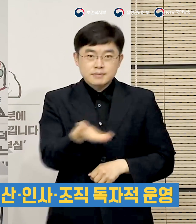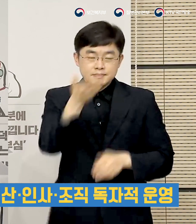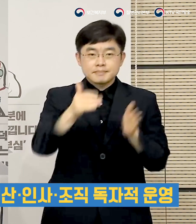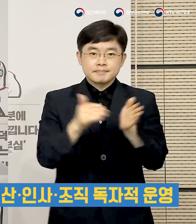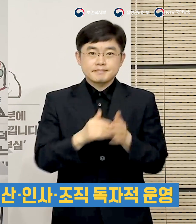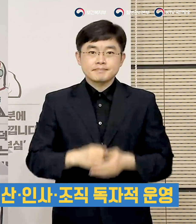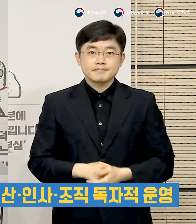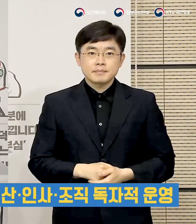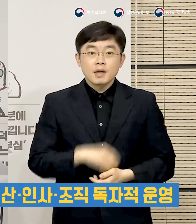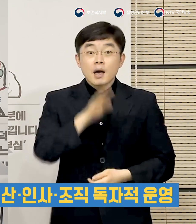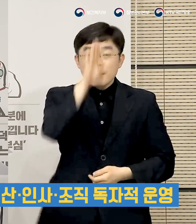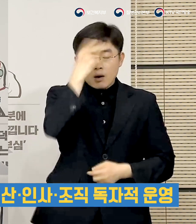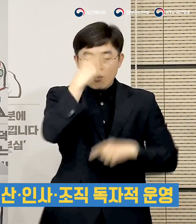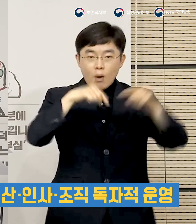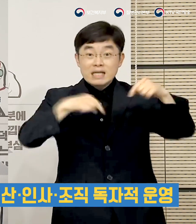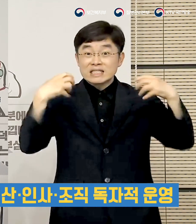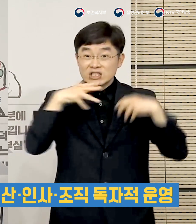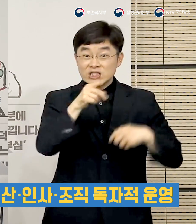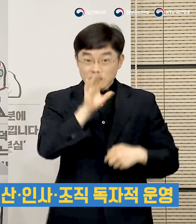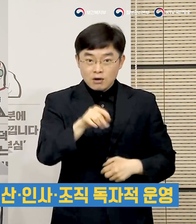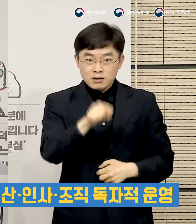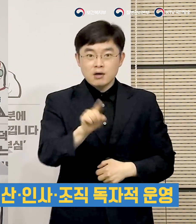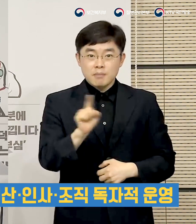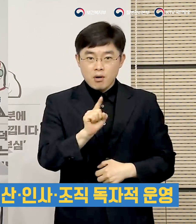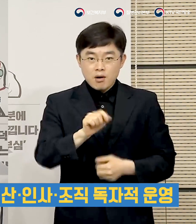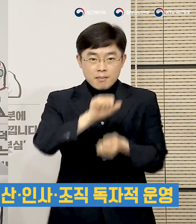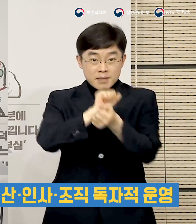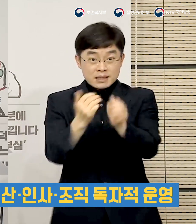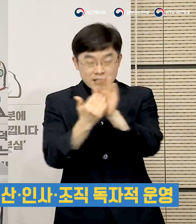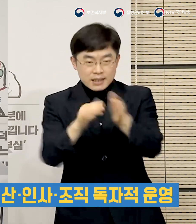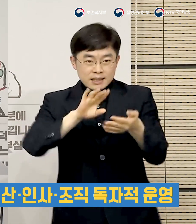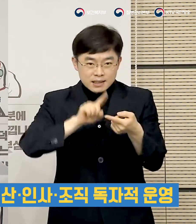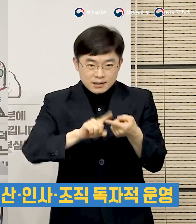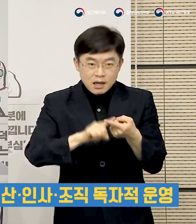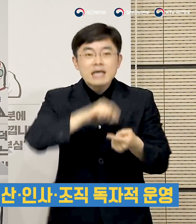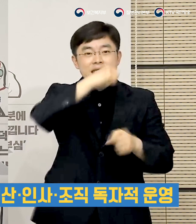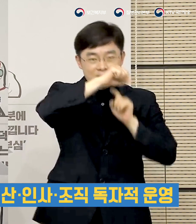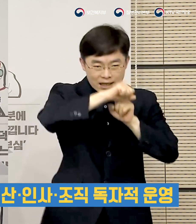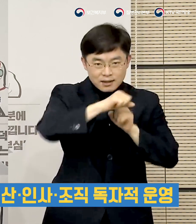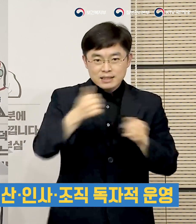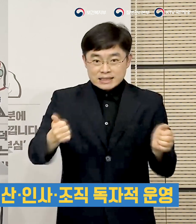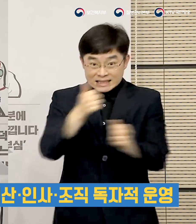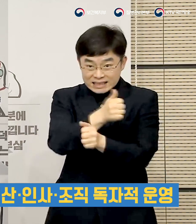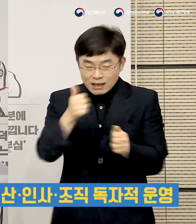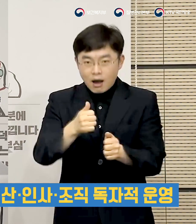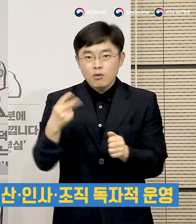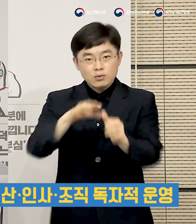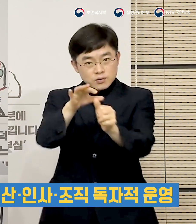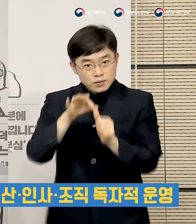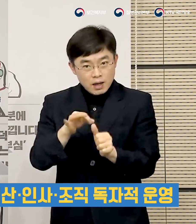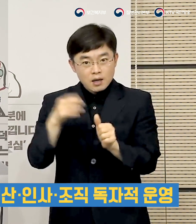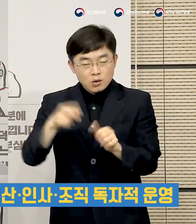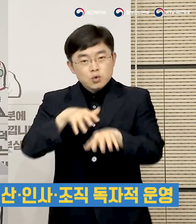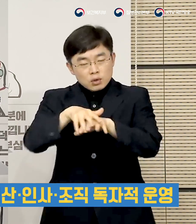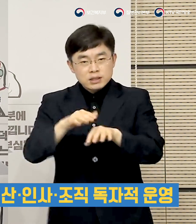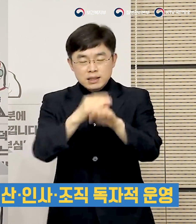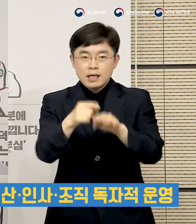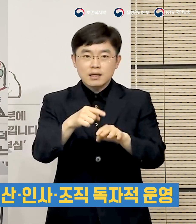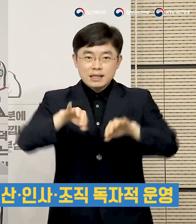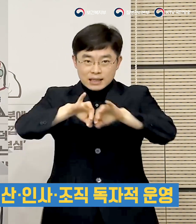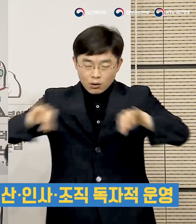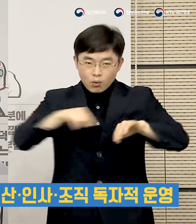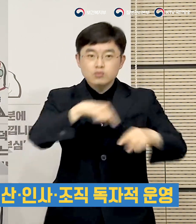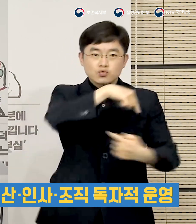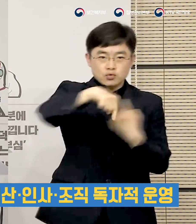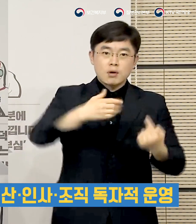질병관리청은 감염병과 관련한 예산, 인사, 조직을 독자적으로 운영할 수 있습니다. 더불어